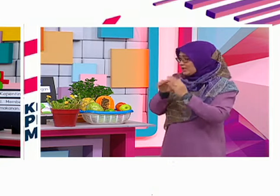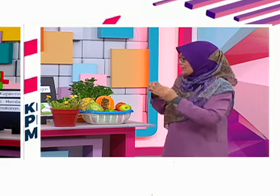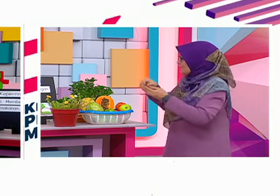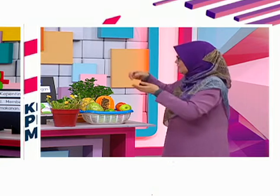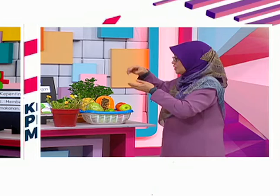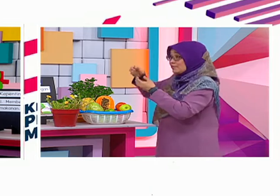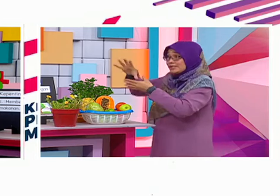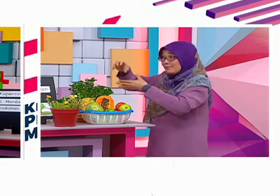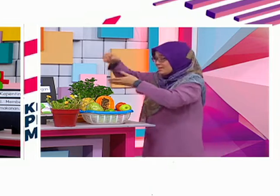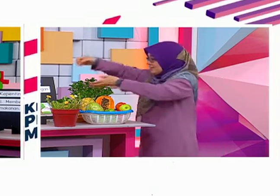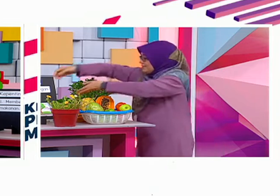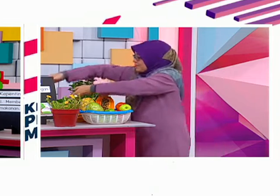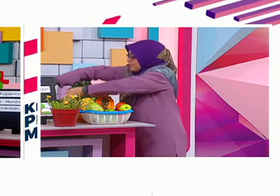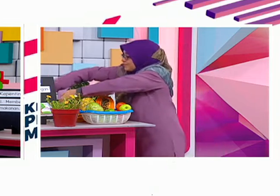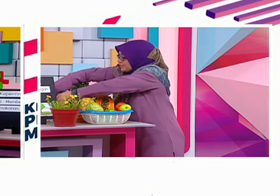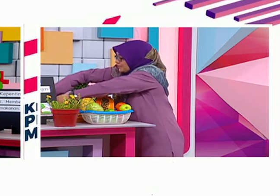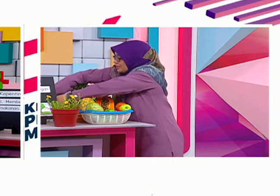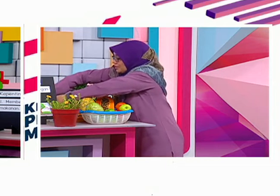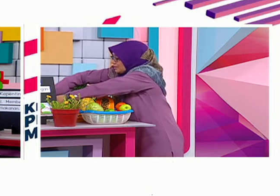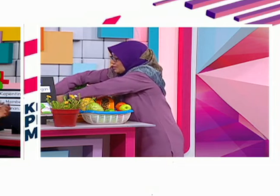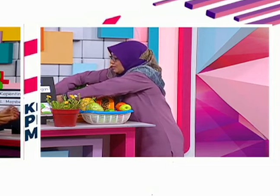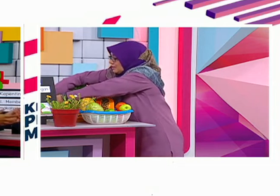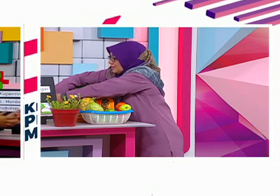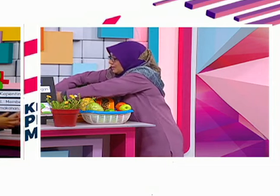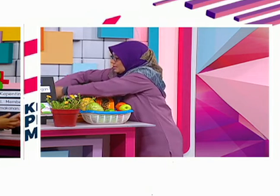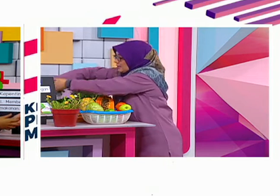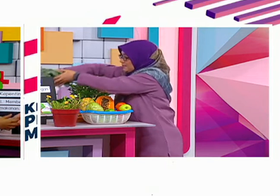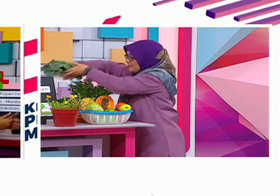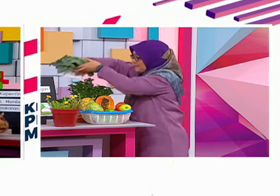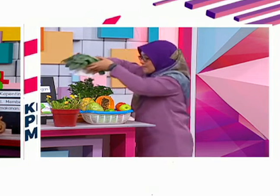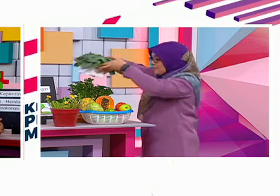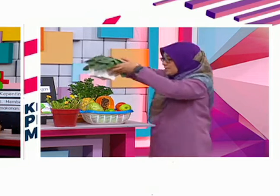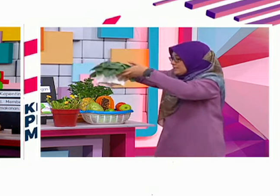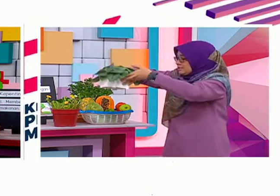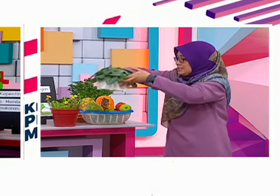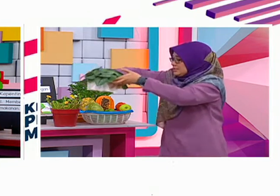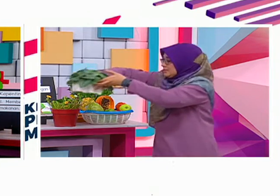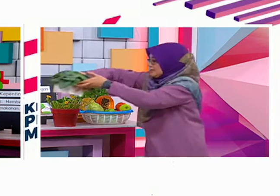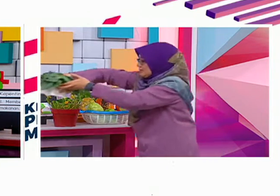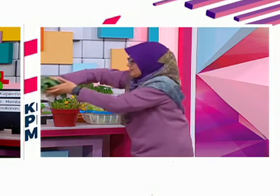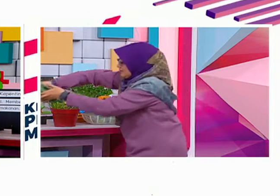nih ah cepat diambil ya boleh sego Oke kita tak disini